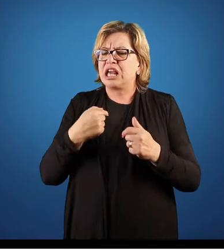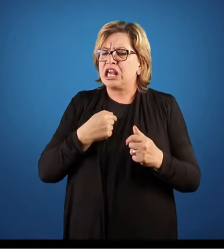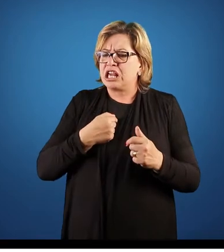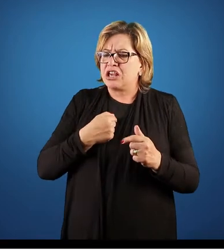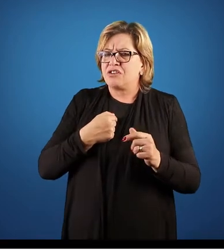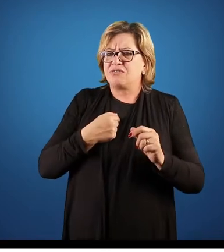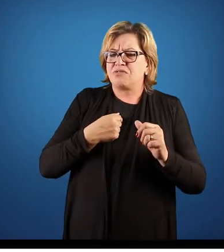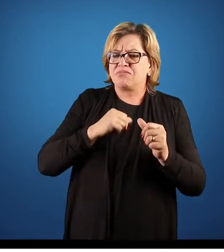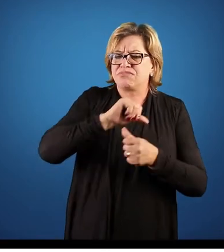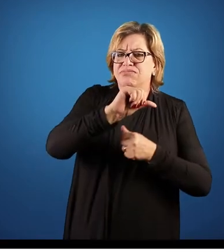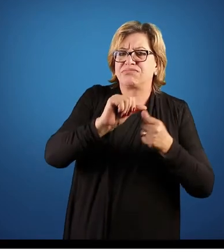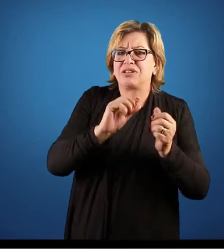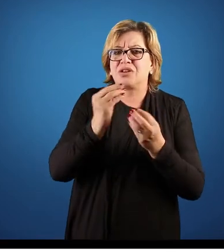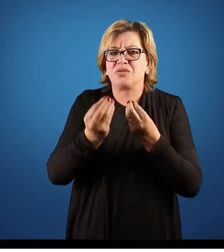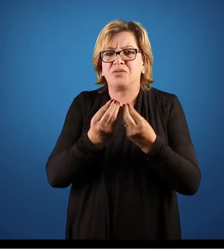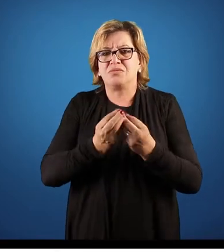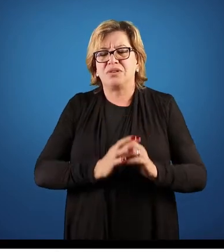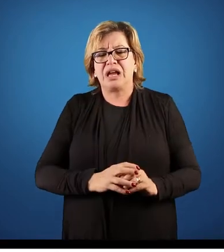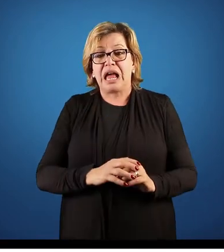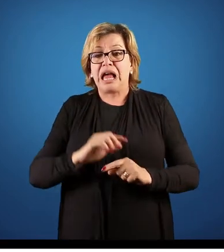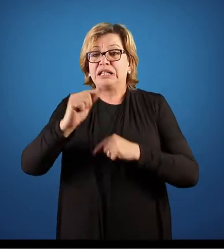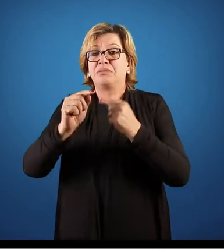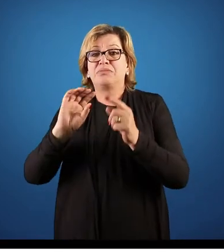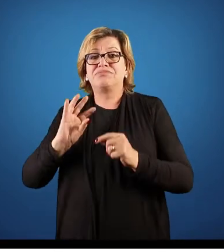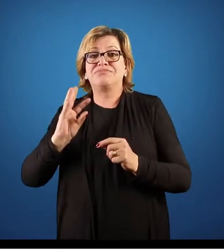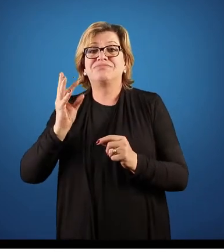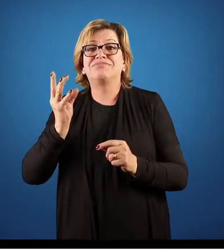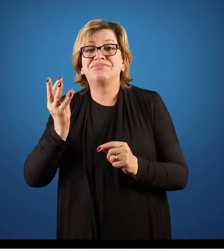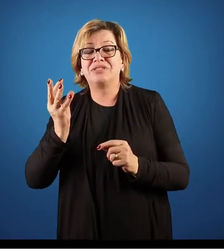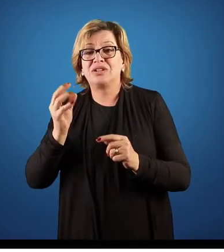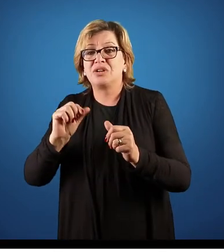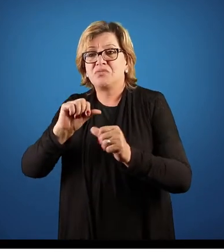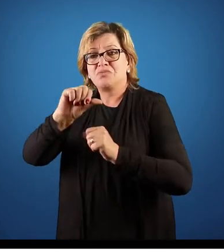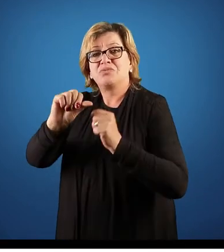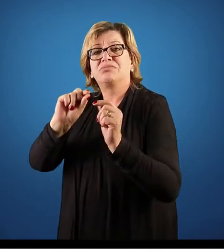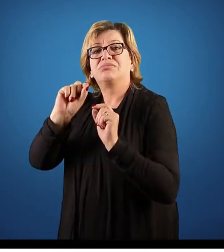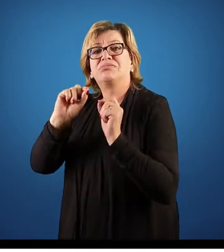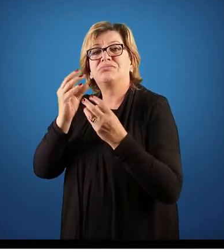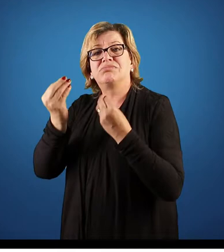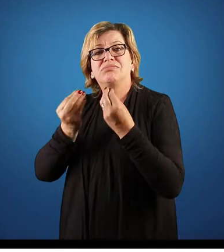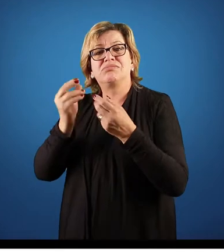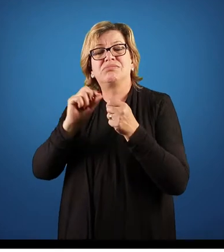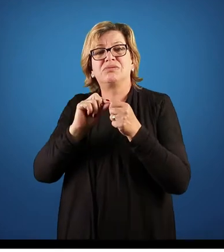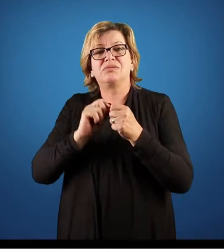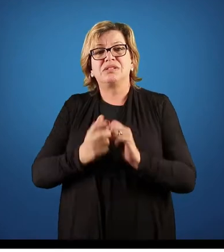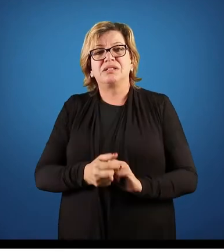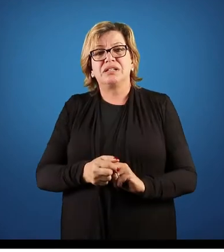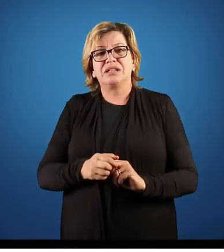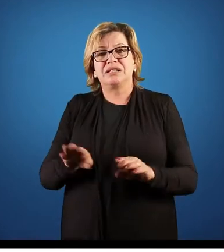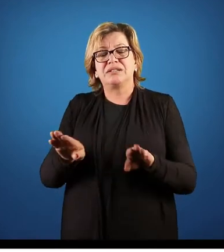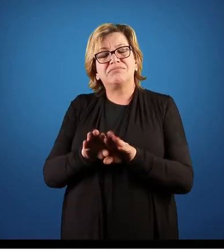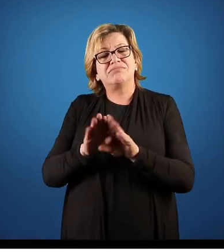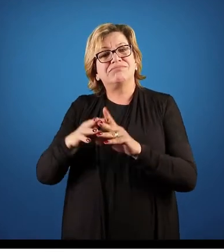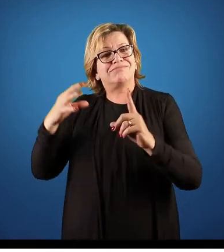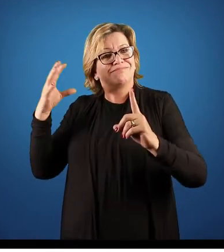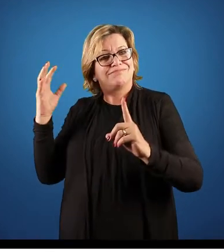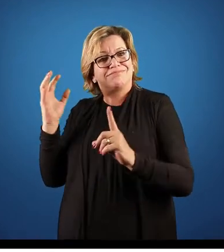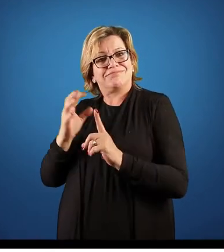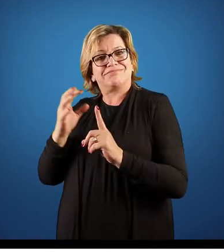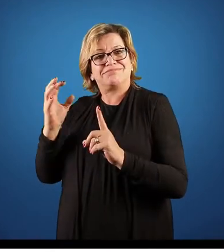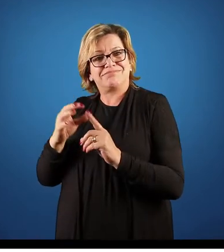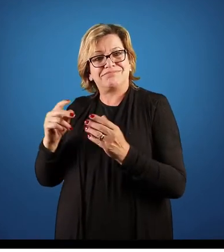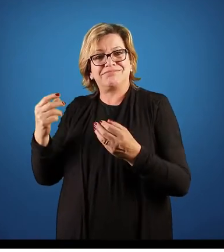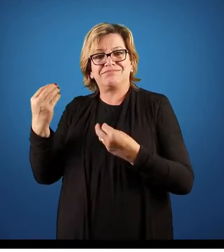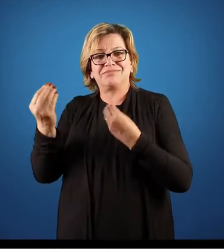trabalhar dessa forma é ocorrer outra coisa desse jeito vou trabalhar dessa forma uma coisa que influencia muito essa questão dos